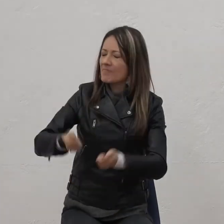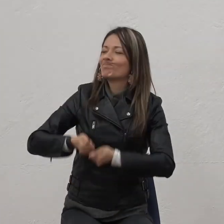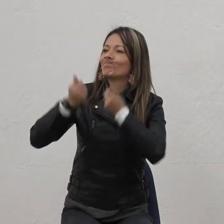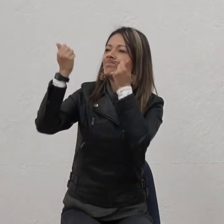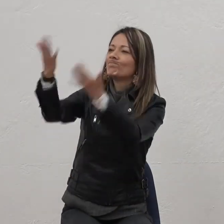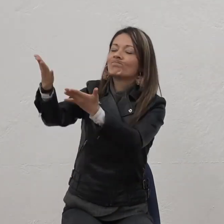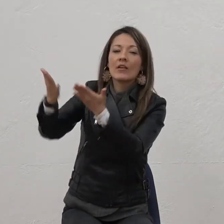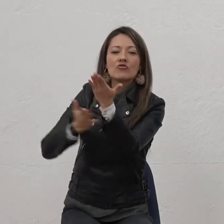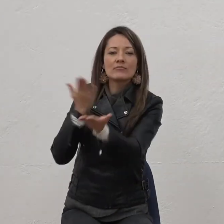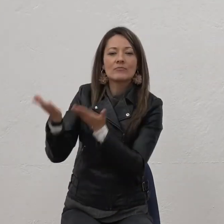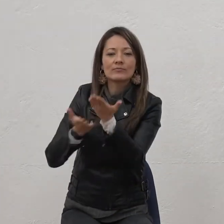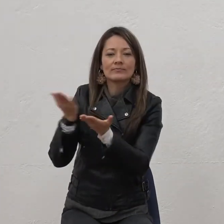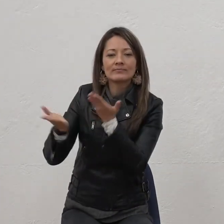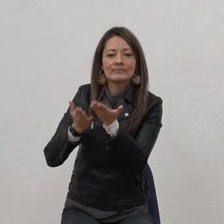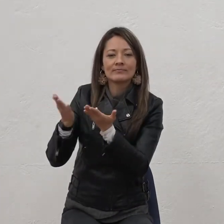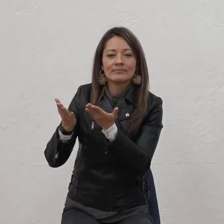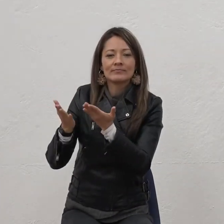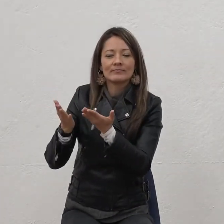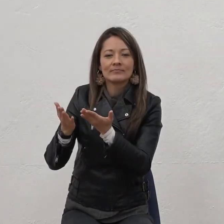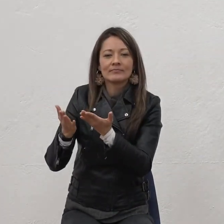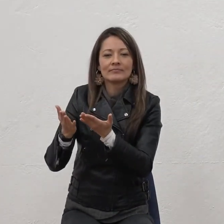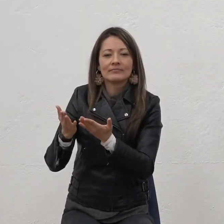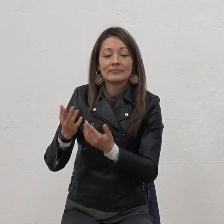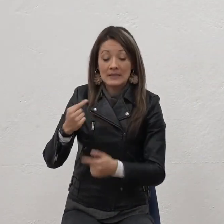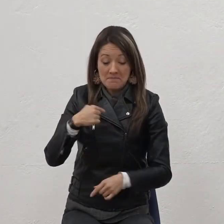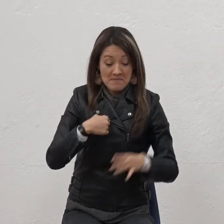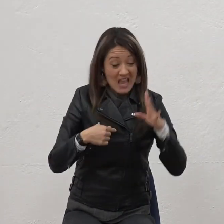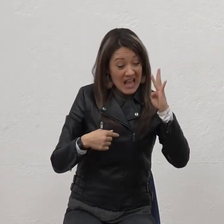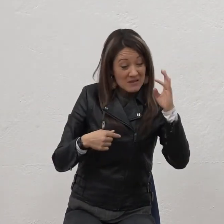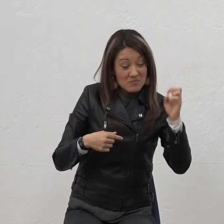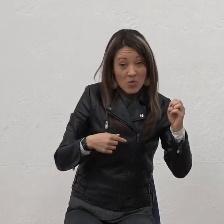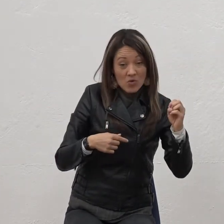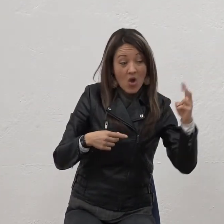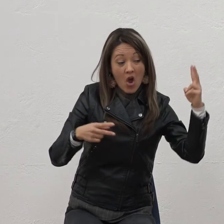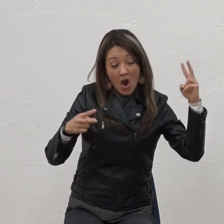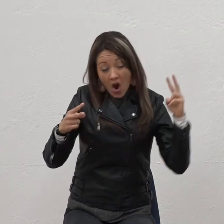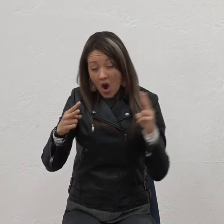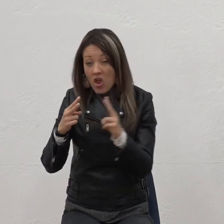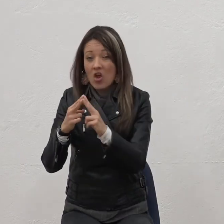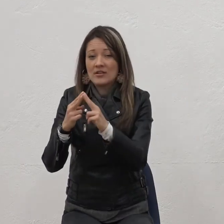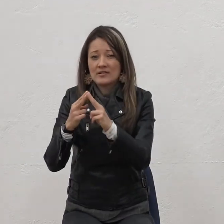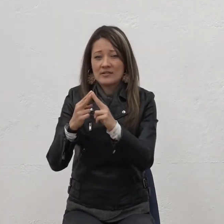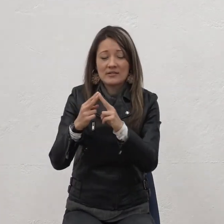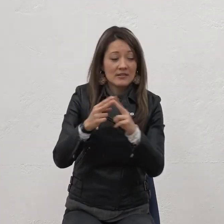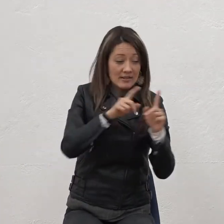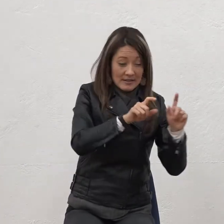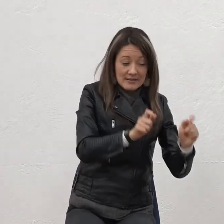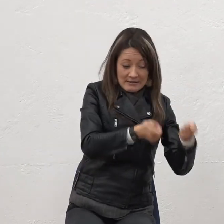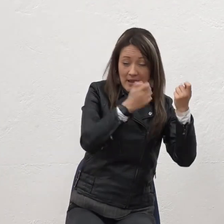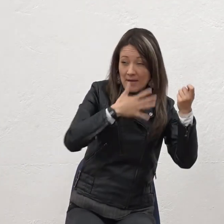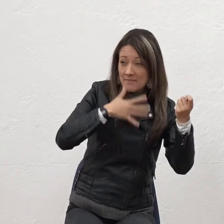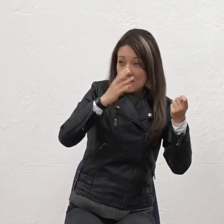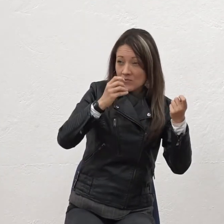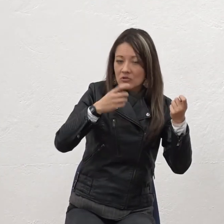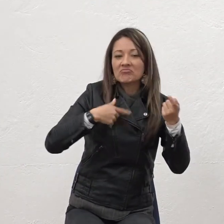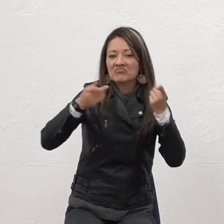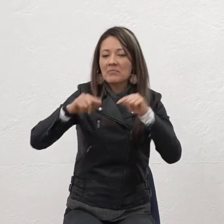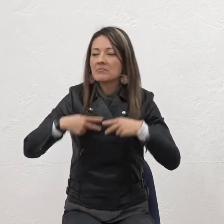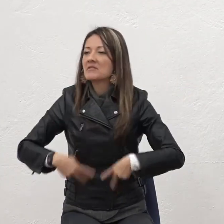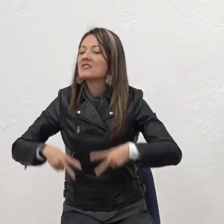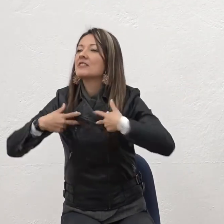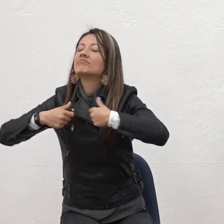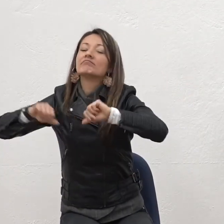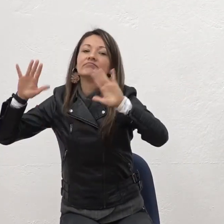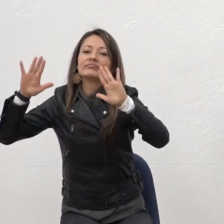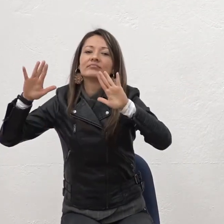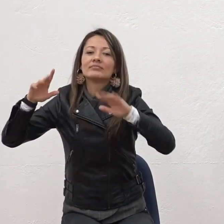a tu servicio. Le dije, Señor, si mi esposo llega a conocerte, si salvas a mi esposo, mi vida te la doy.